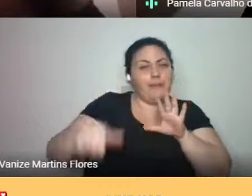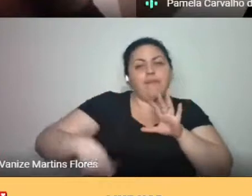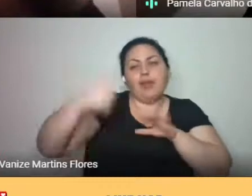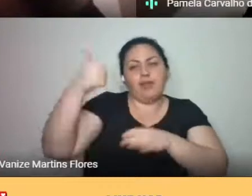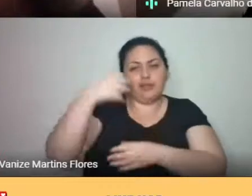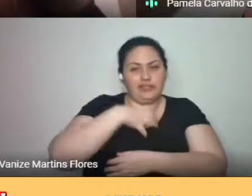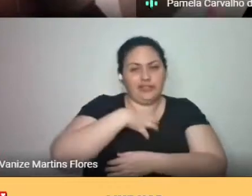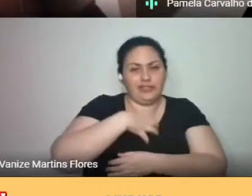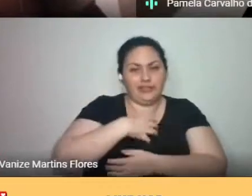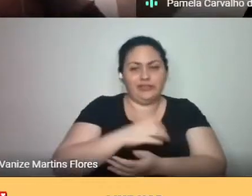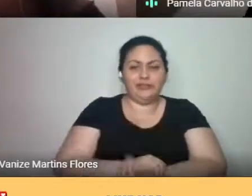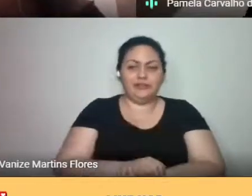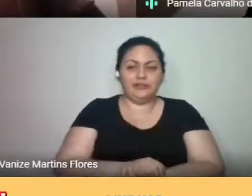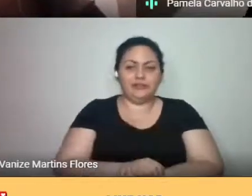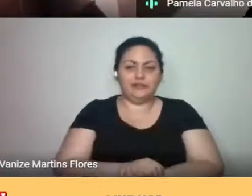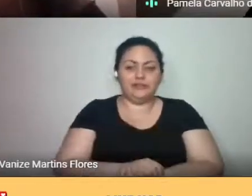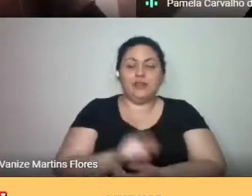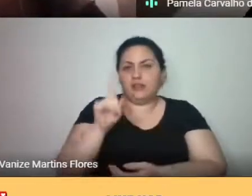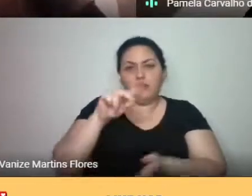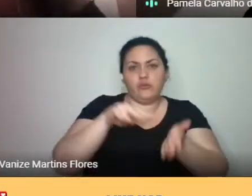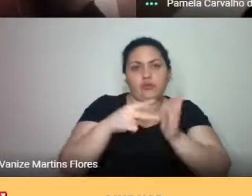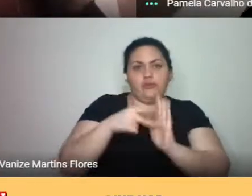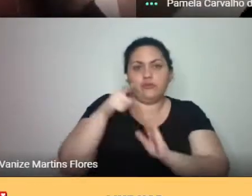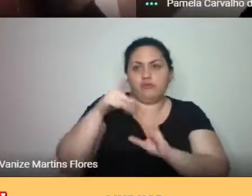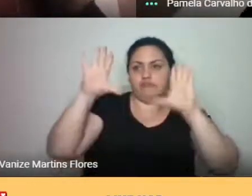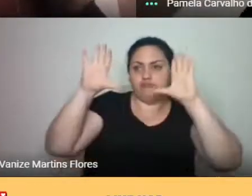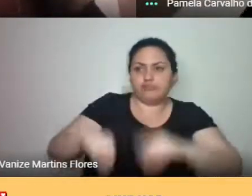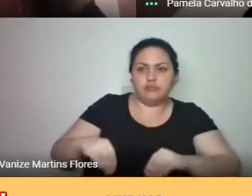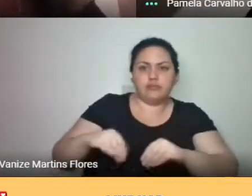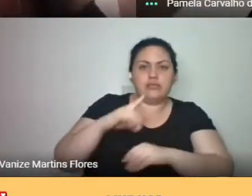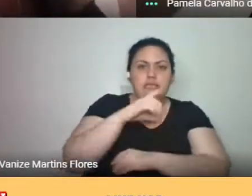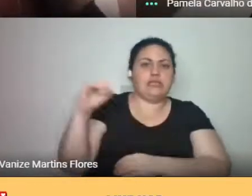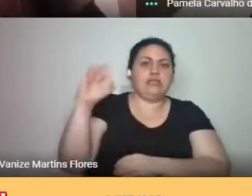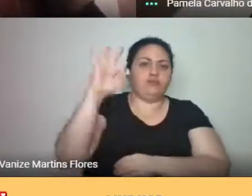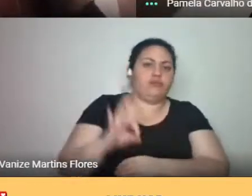Não que tu precise desligar 100%, né, mas...